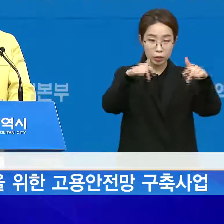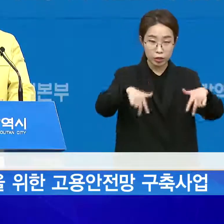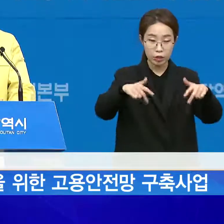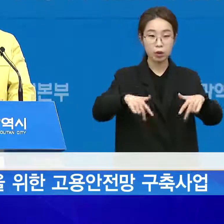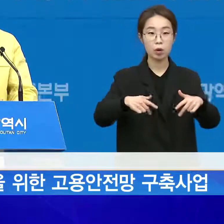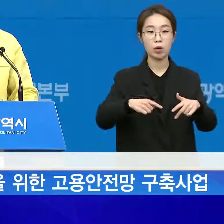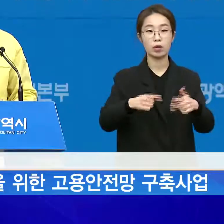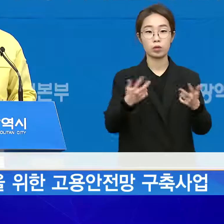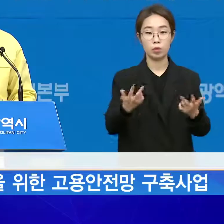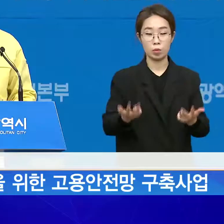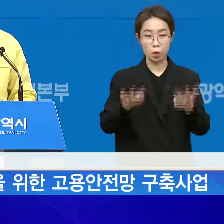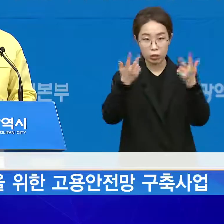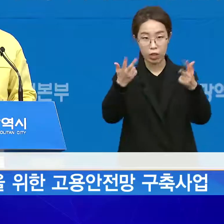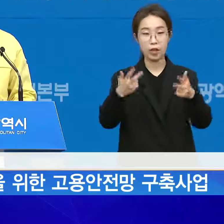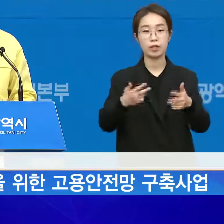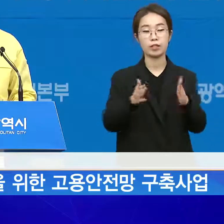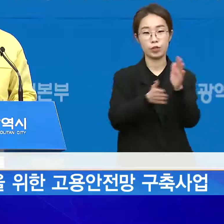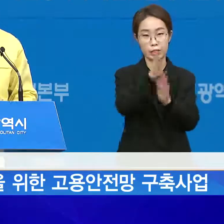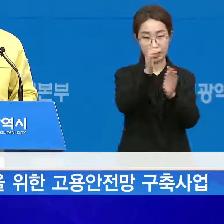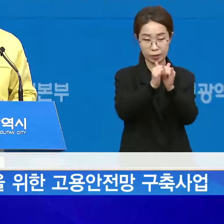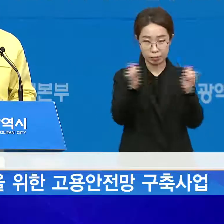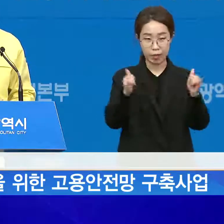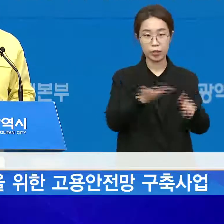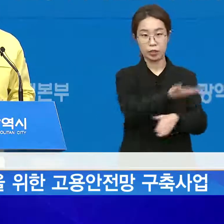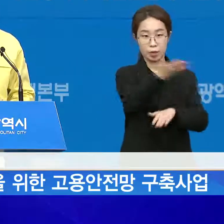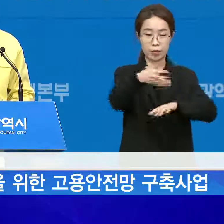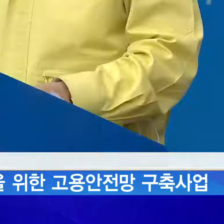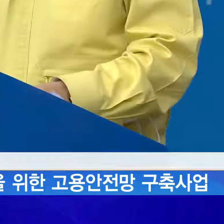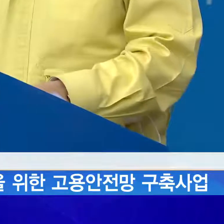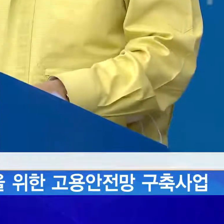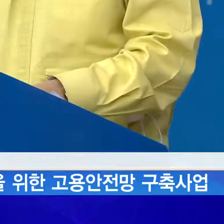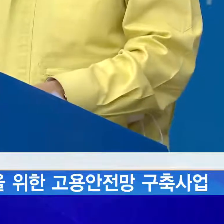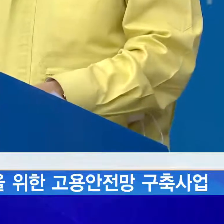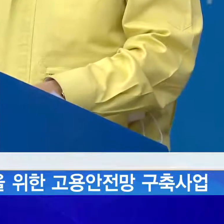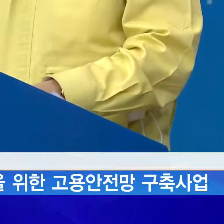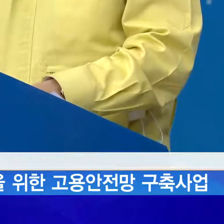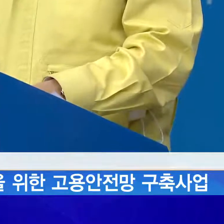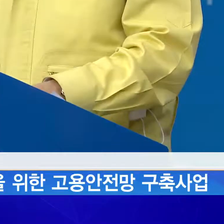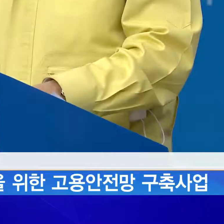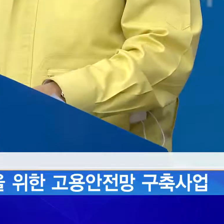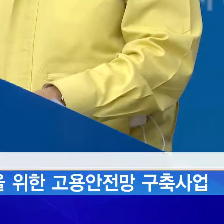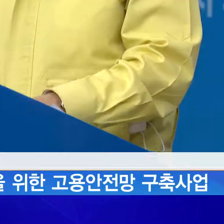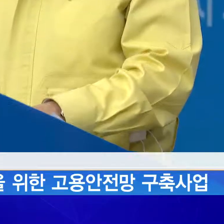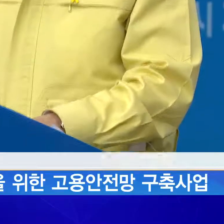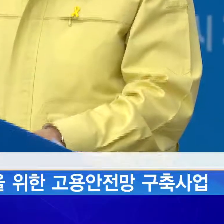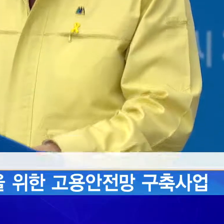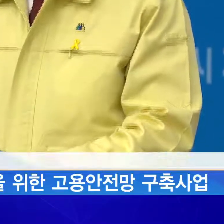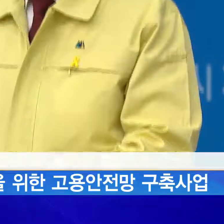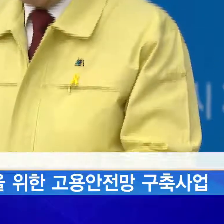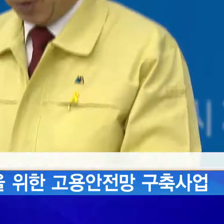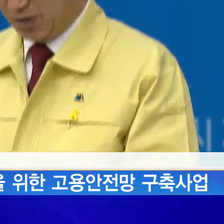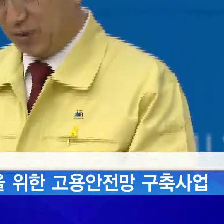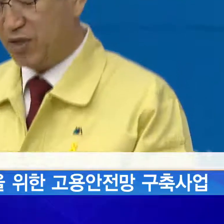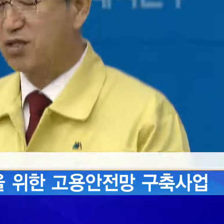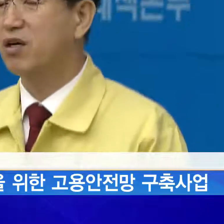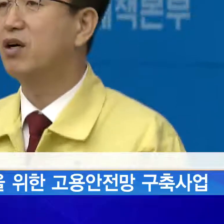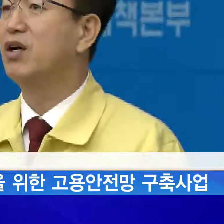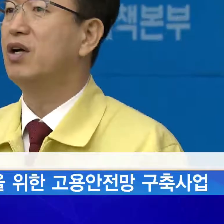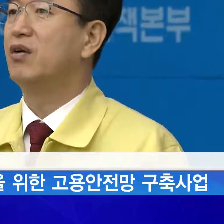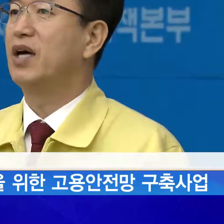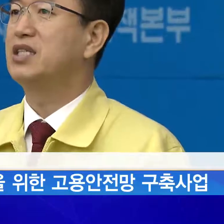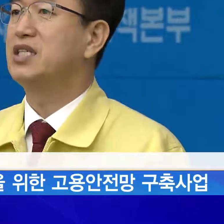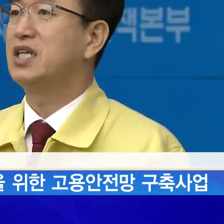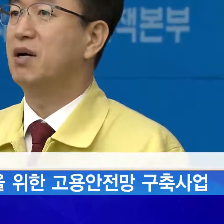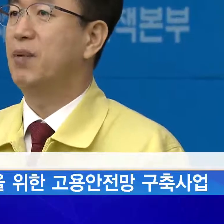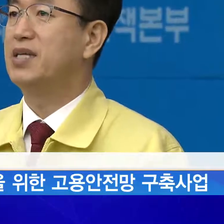사업의 확대 발굴과 실업자와 취약계층을 위한 공공근로 사업 확대, 무직자 인턴 지원 사업